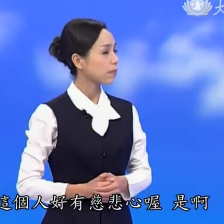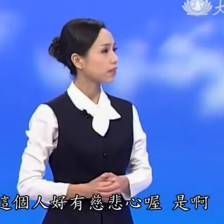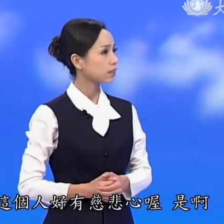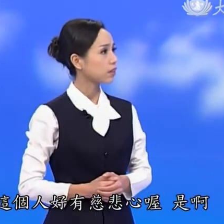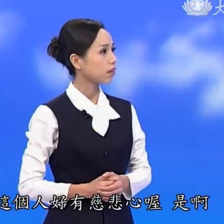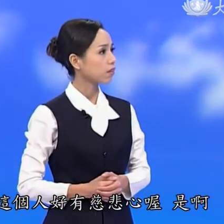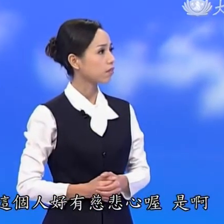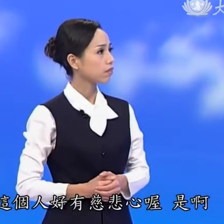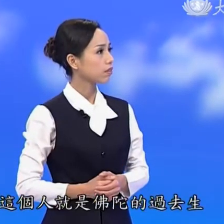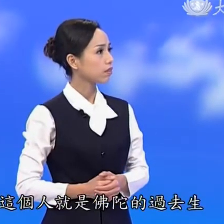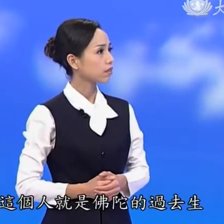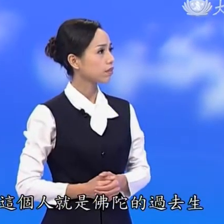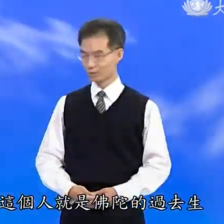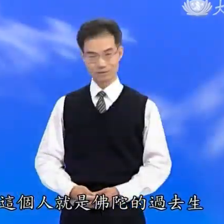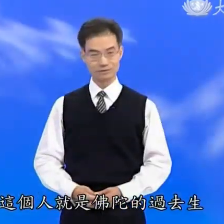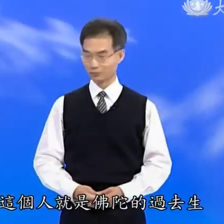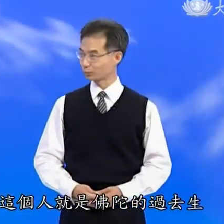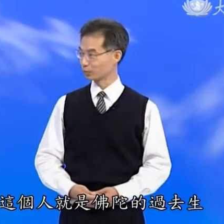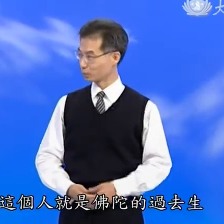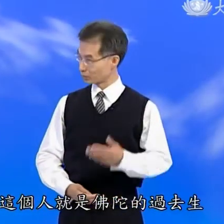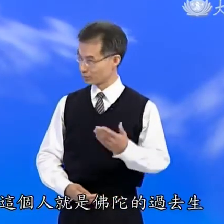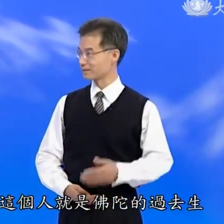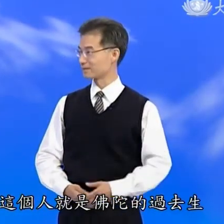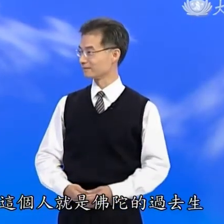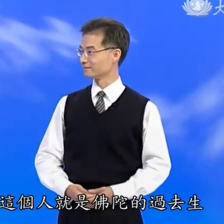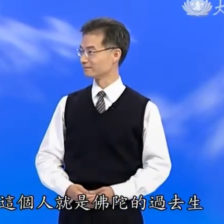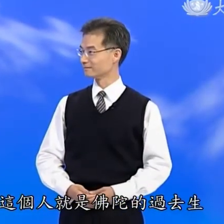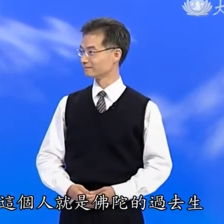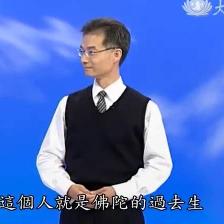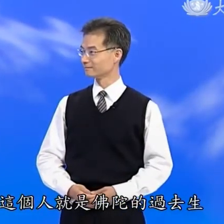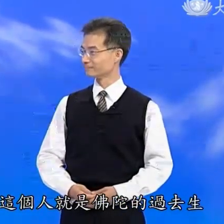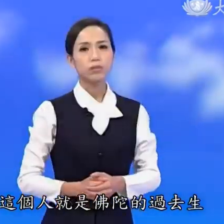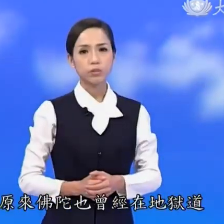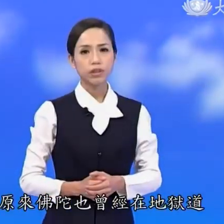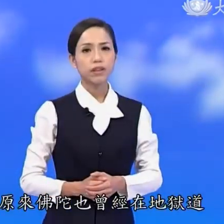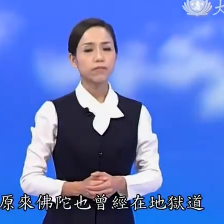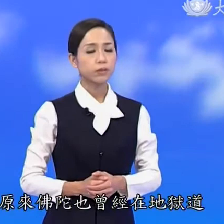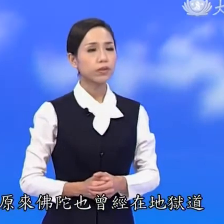慈悲心啊。 是啊，这个人啊就是佛陀的过去生。 哦，原来佛陀